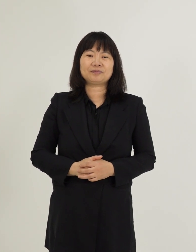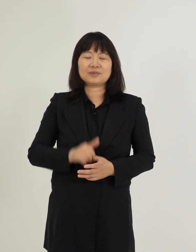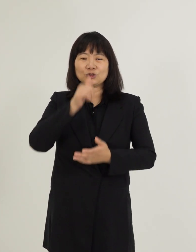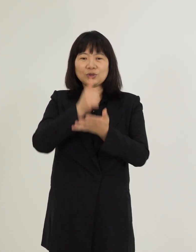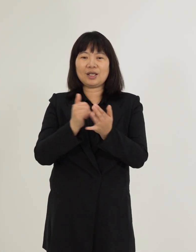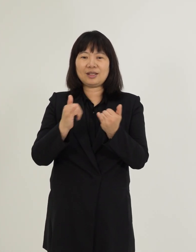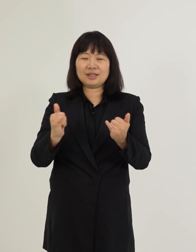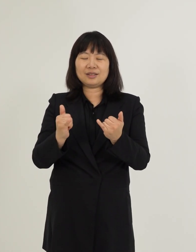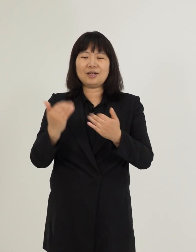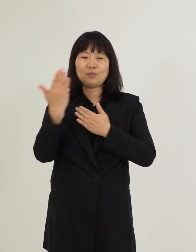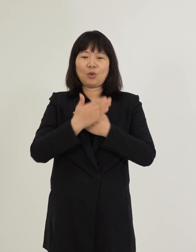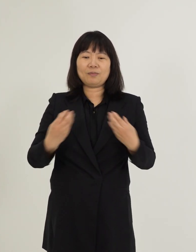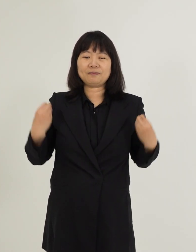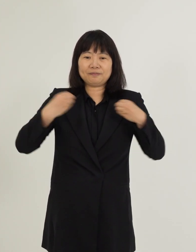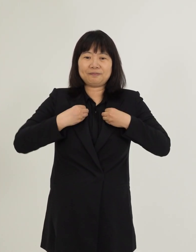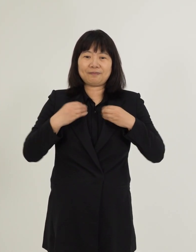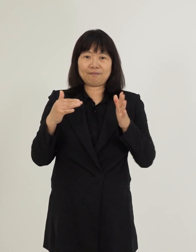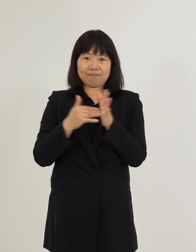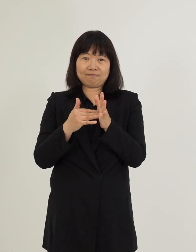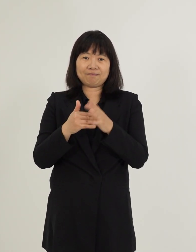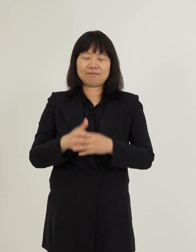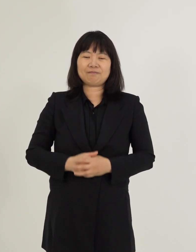죄인의 몸을 입으시고